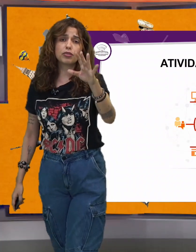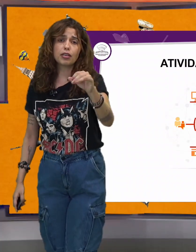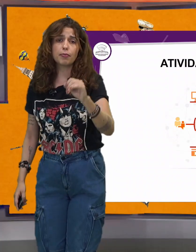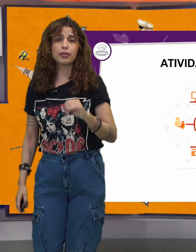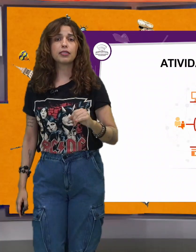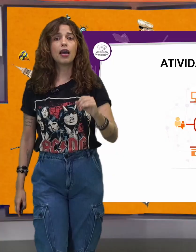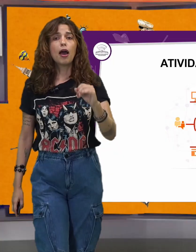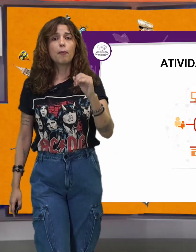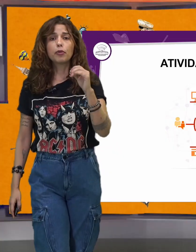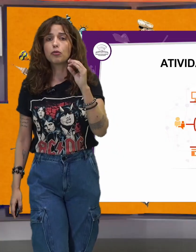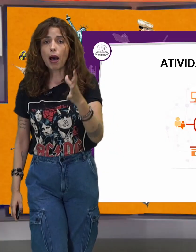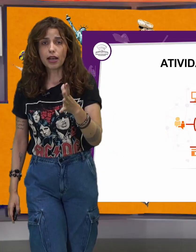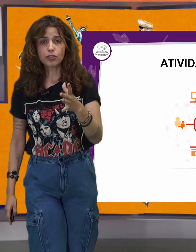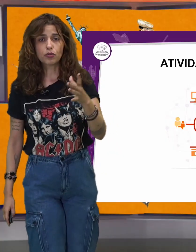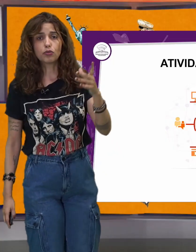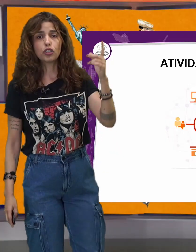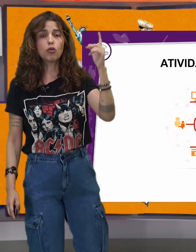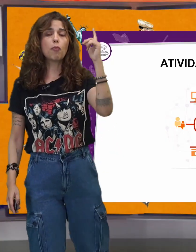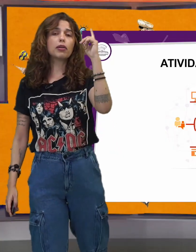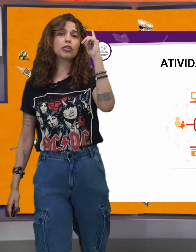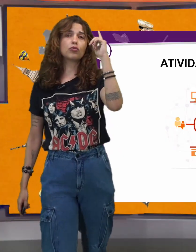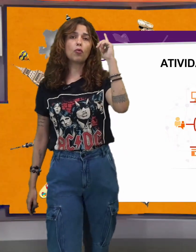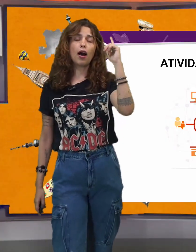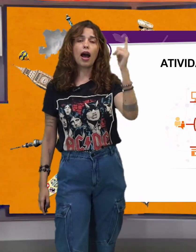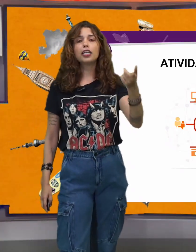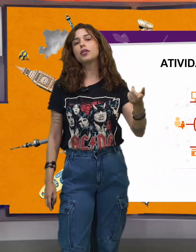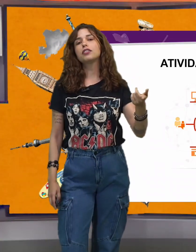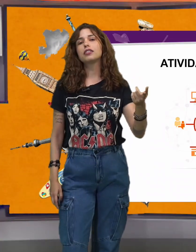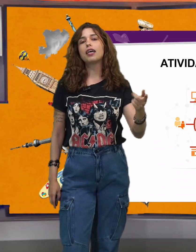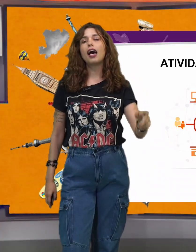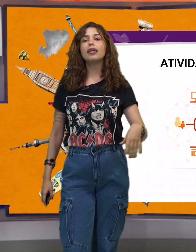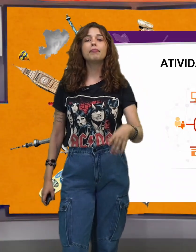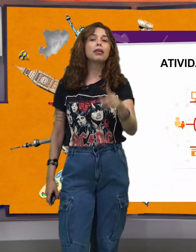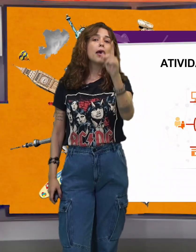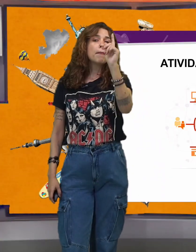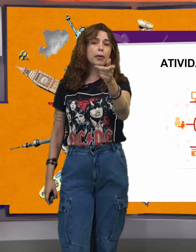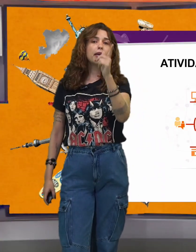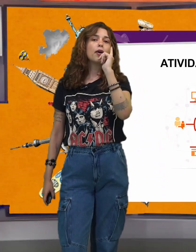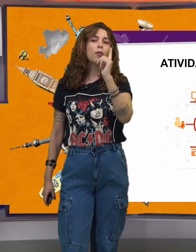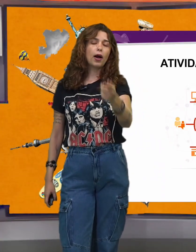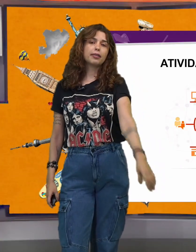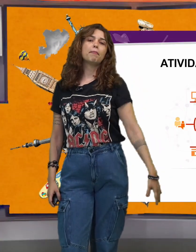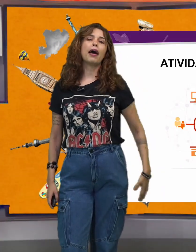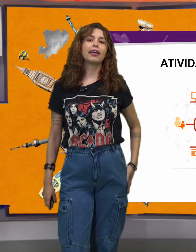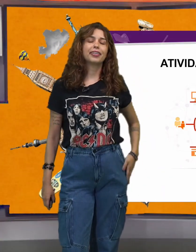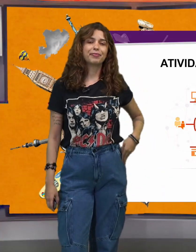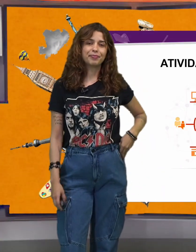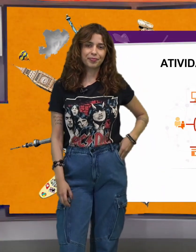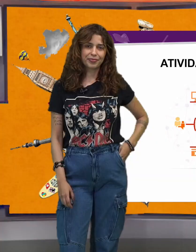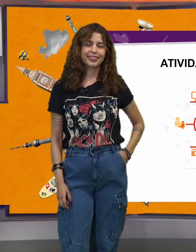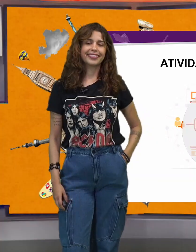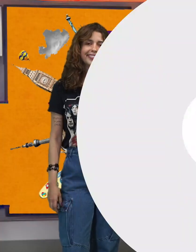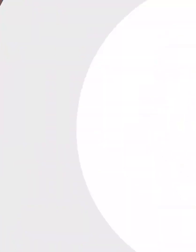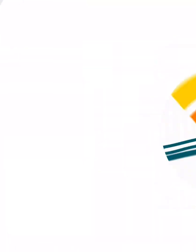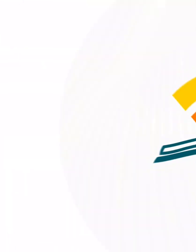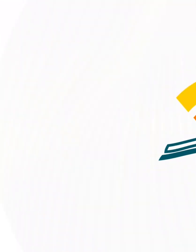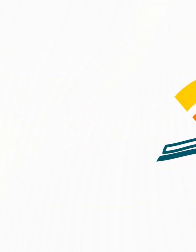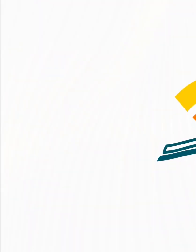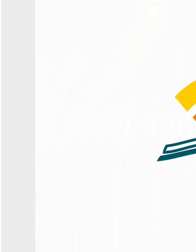gente? Muito simples, muito básico. Chegou o momento da sua atividade de sala. Be right back.